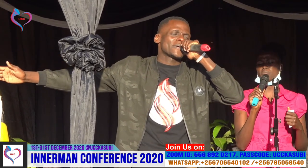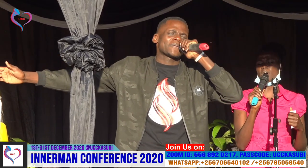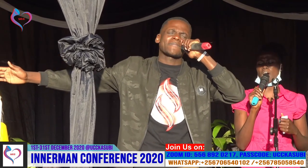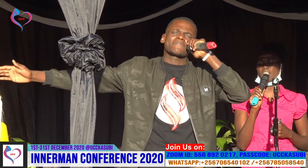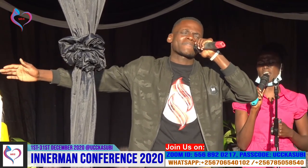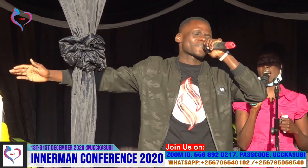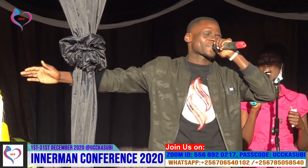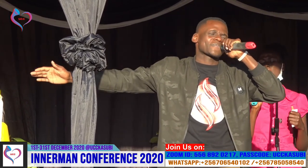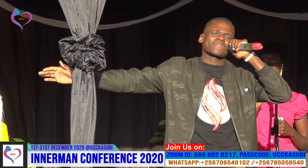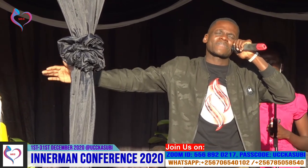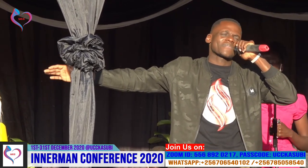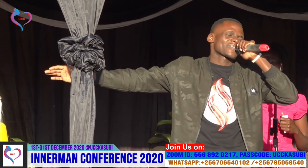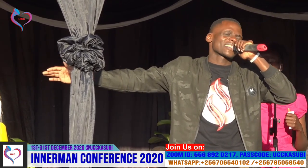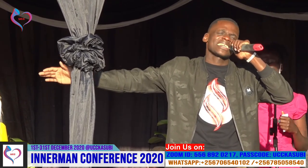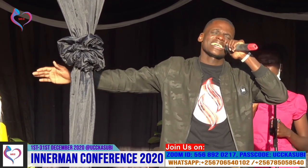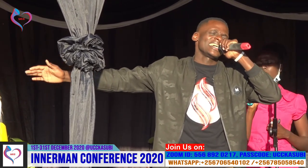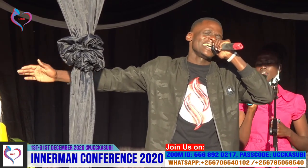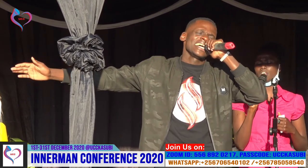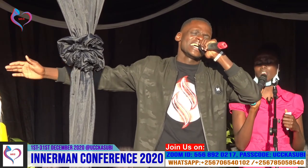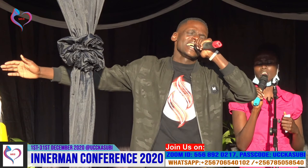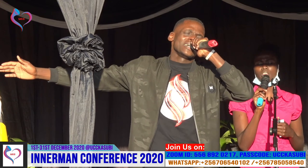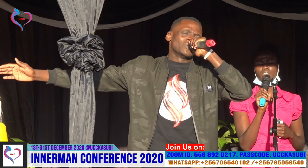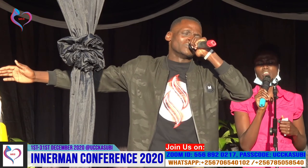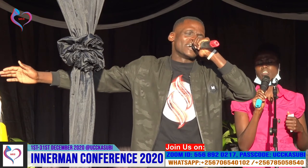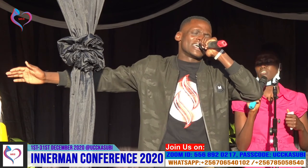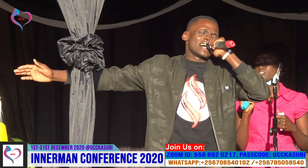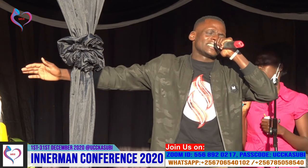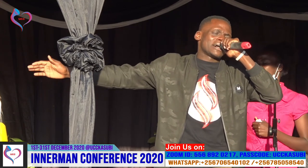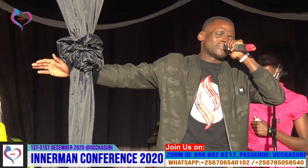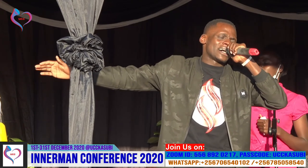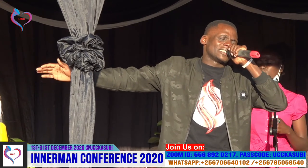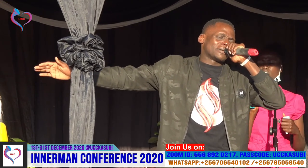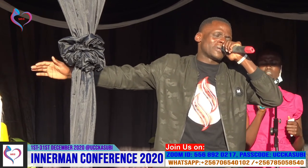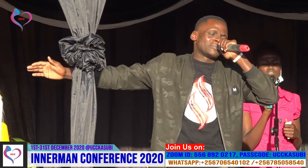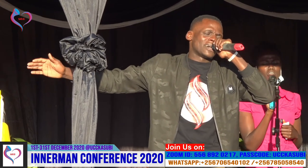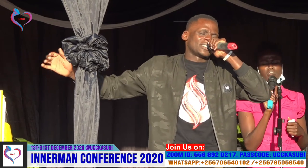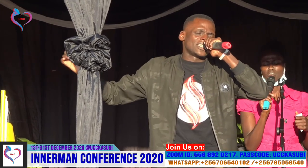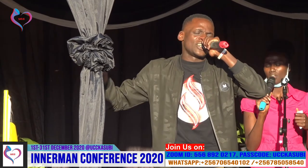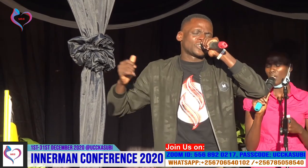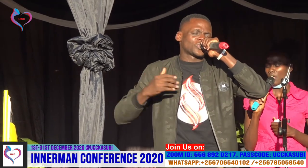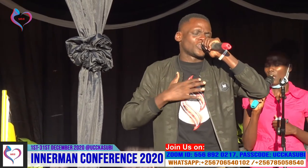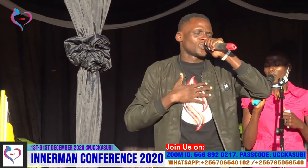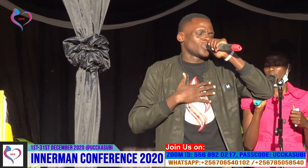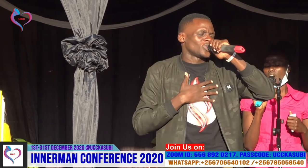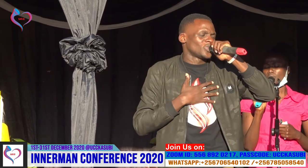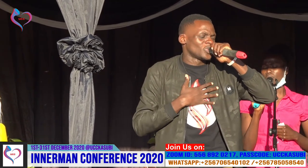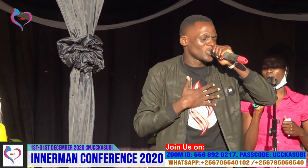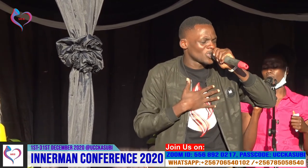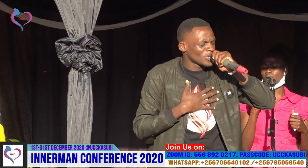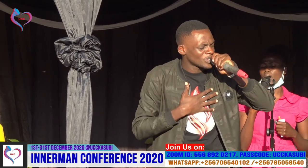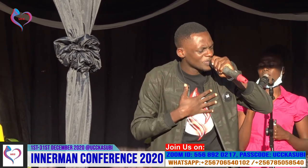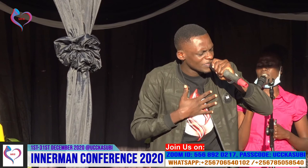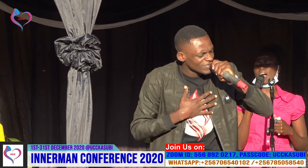Yamba manye nti woli. Mumbera nyamba, nyamba manye Yesu.